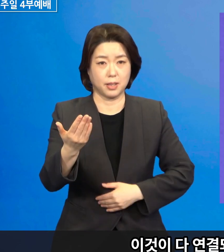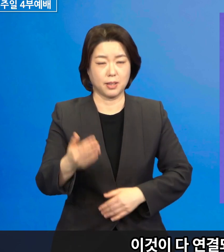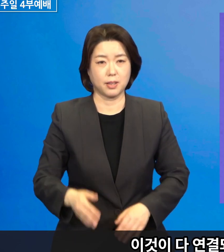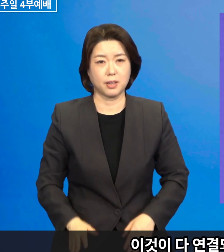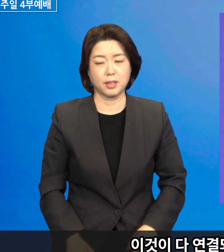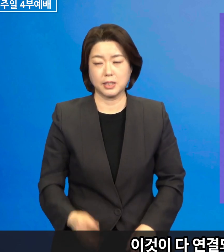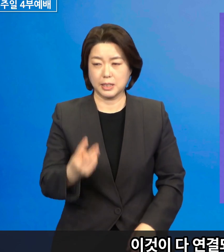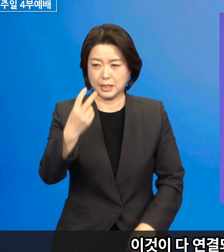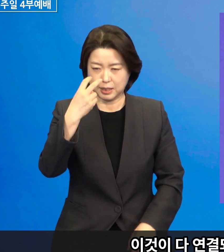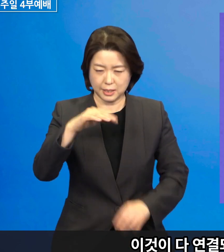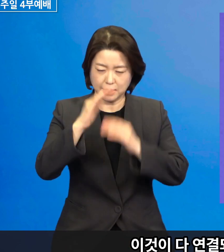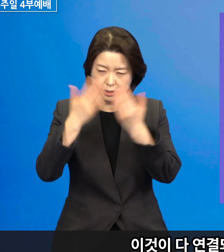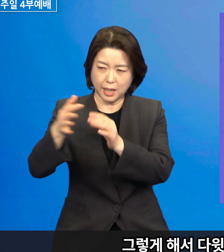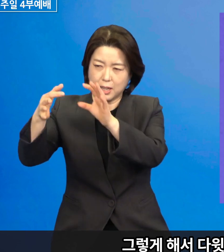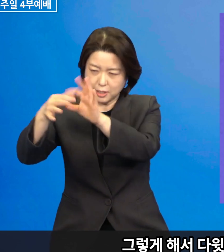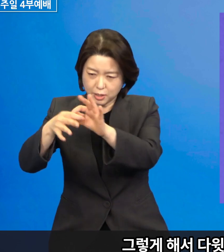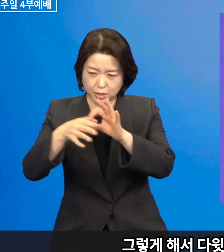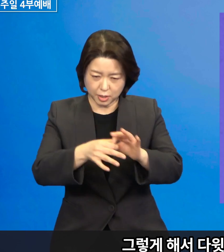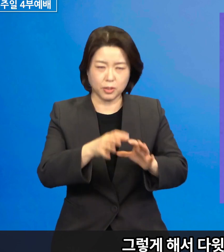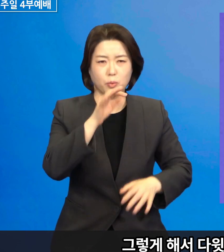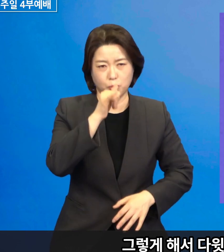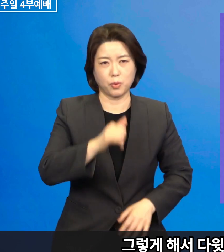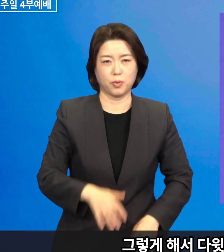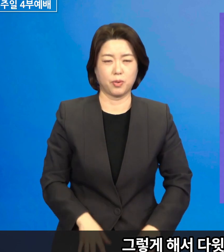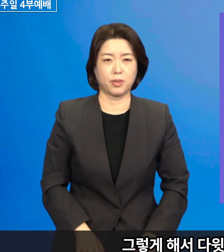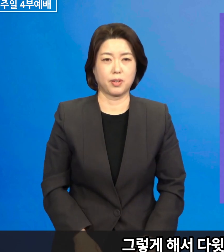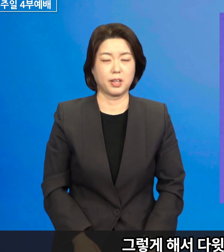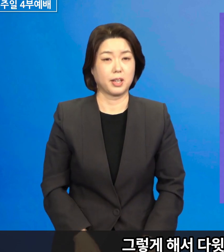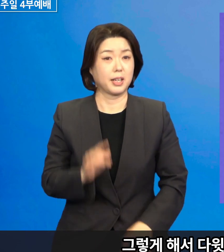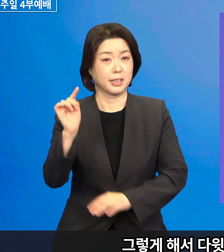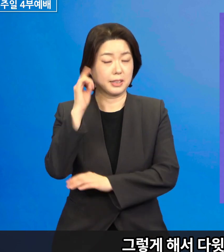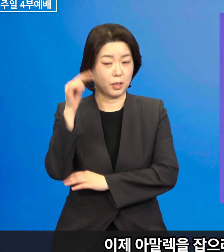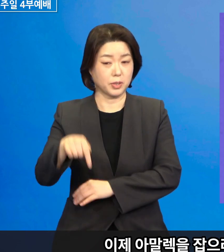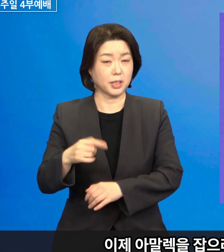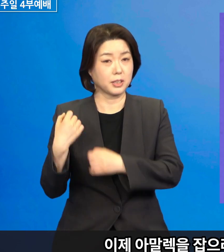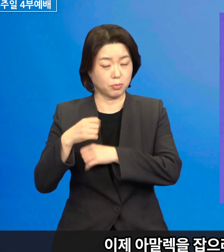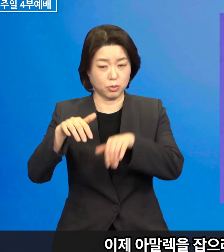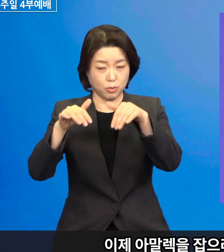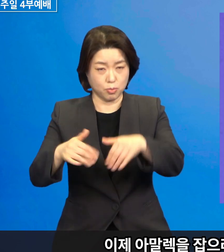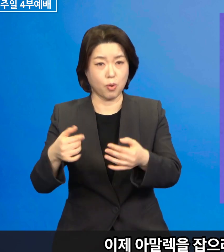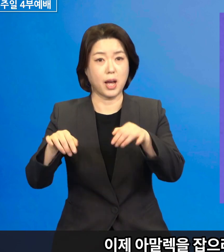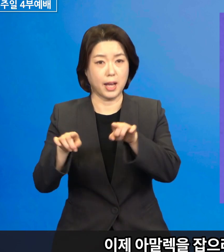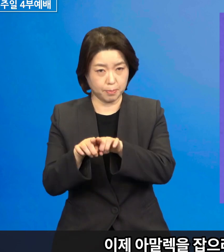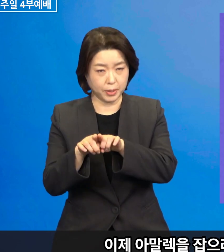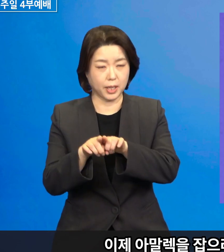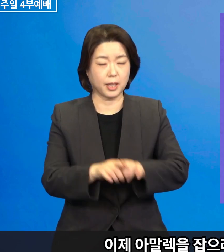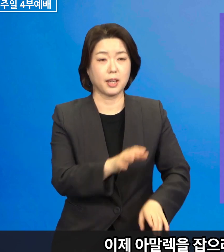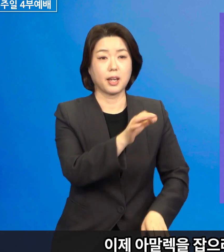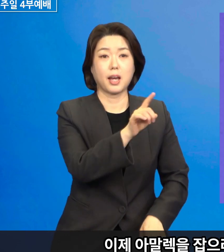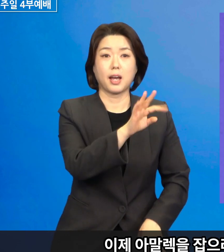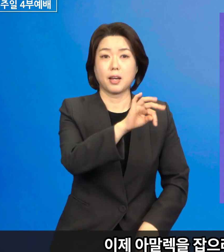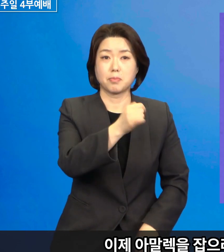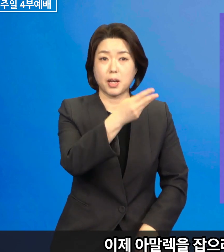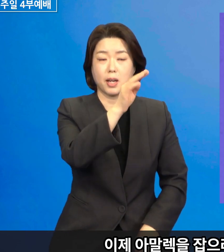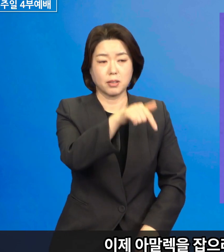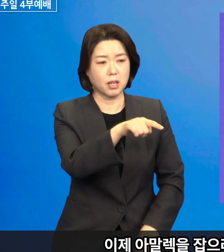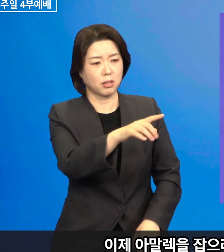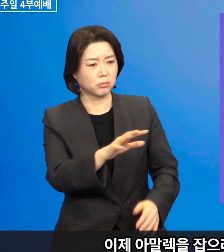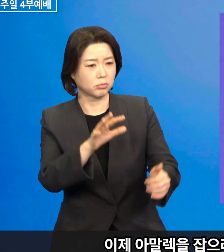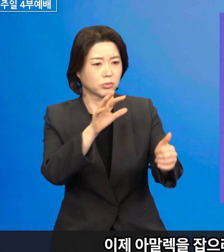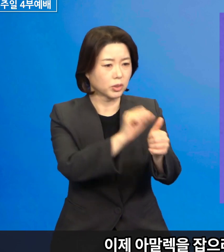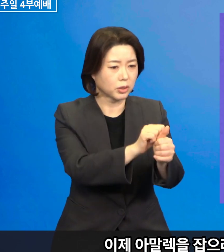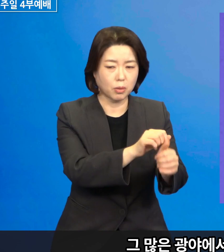다 연결되어 있다는 거예요. 그렇게 해서 다윗이 이 부하들과 함께 이제 아말렉을 잡으러 가는데 이거 어디로